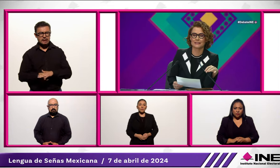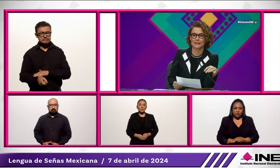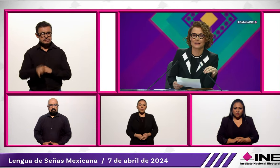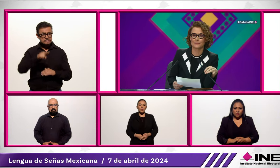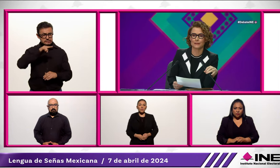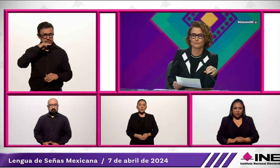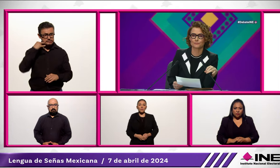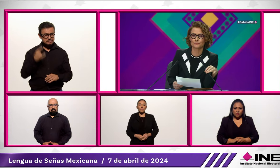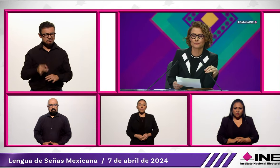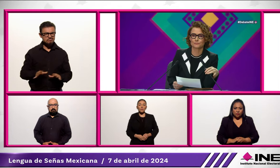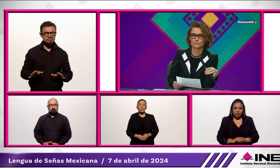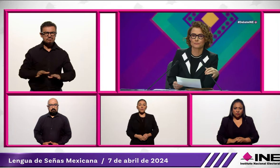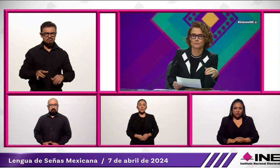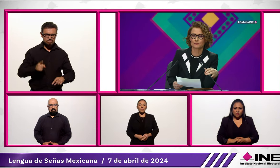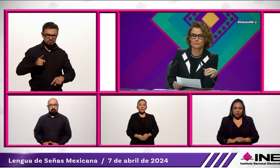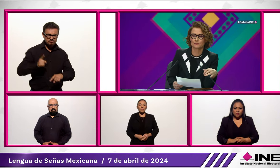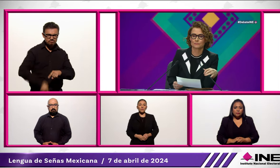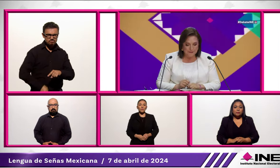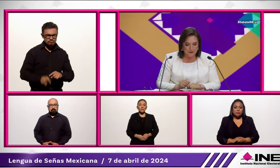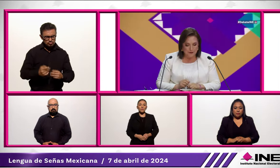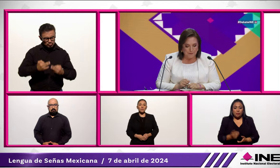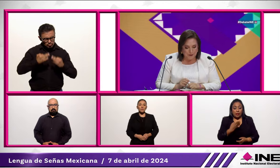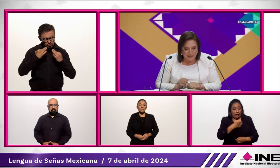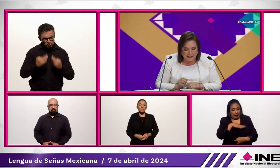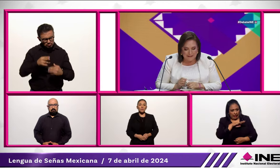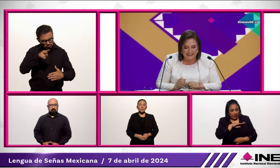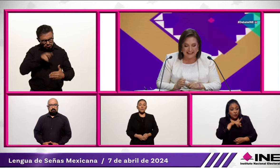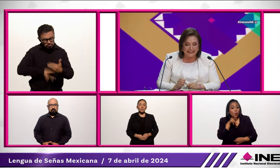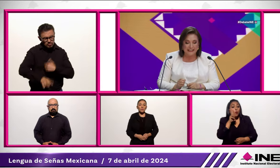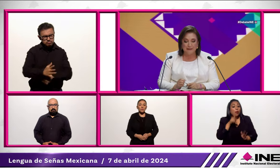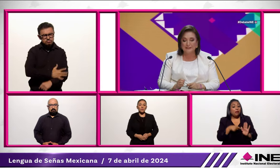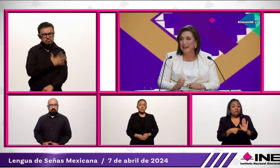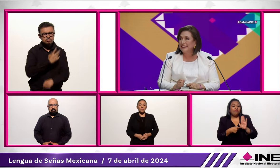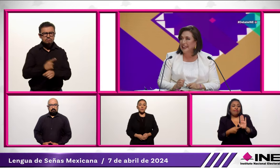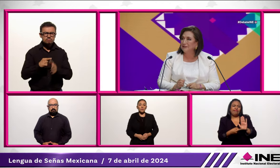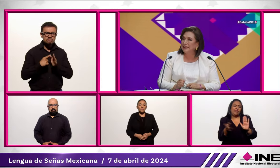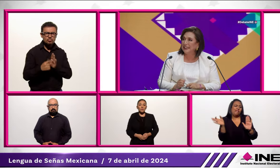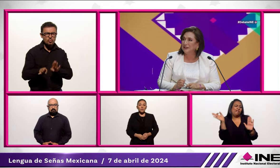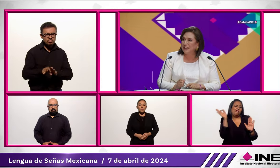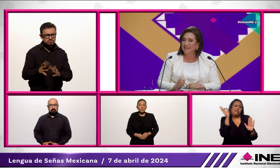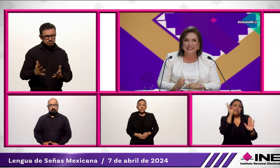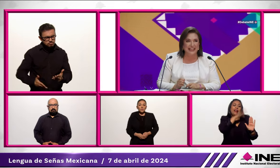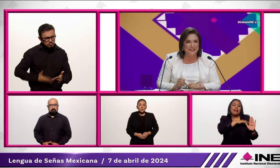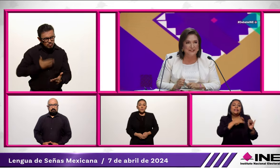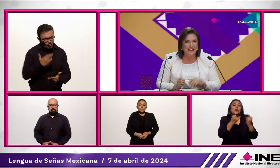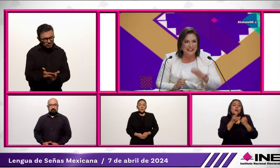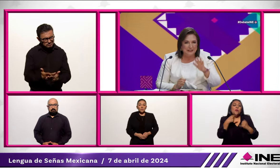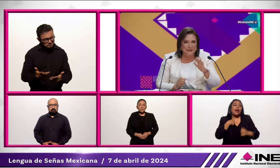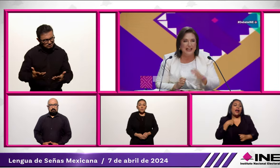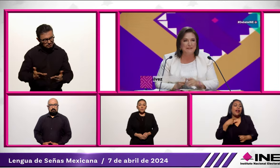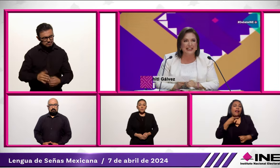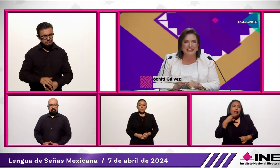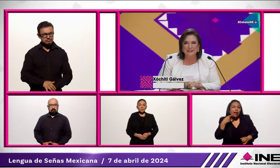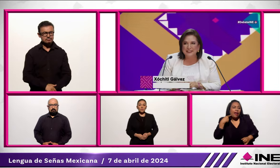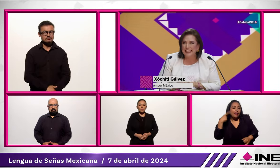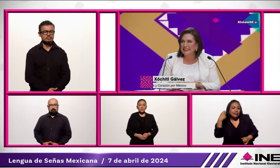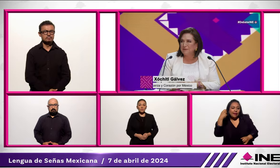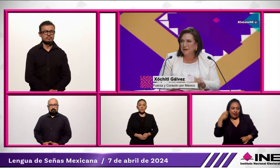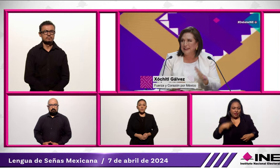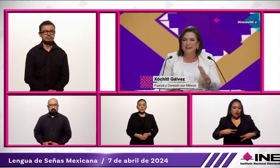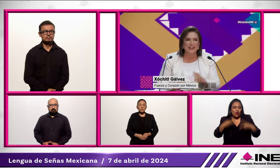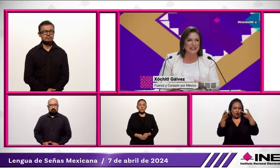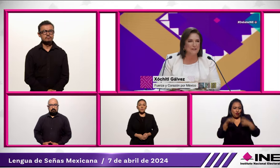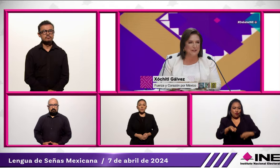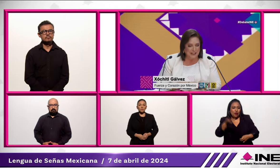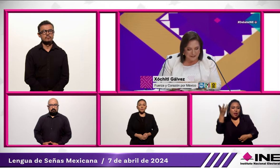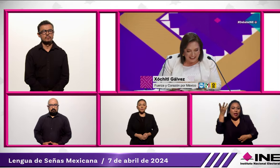que de ahí se deriva? Claudia, tu prueba que presentas es más falsa que tu acento tabasqueño. Subiré a mis redes sociales la